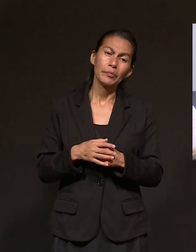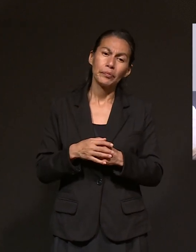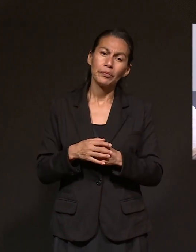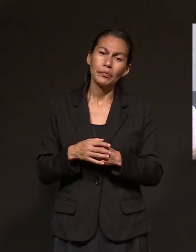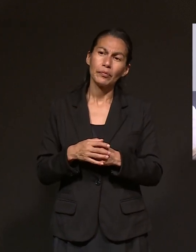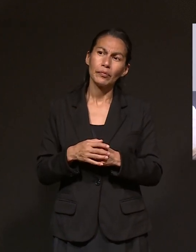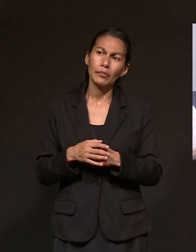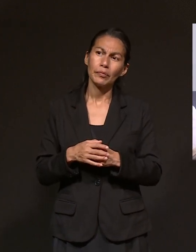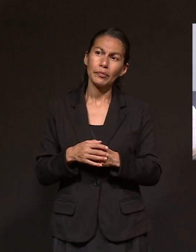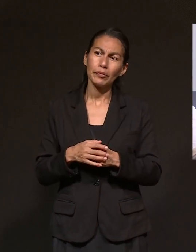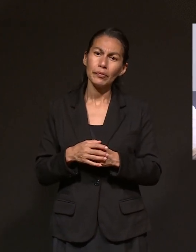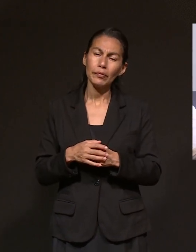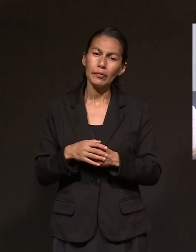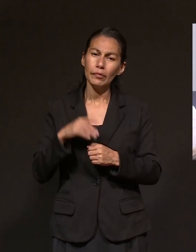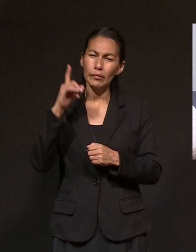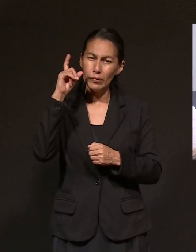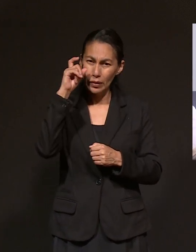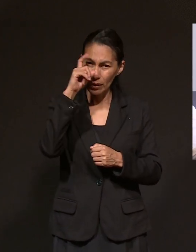y vino el COVID.